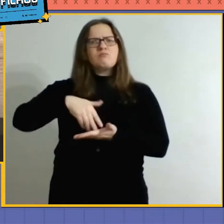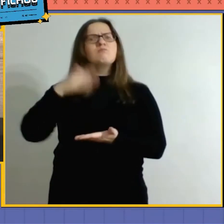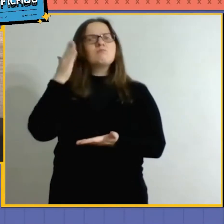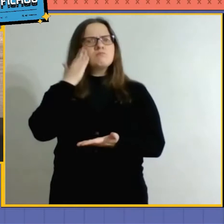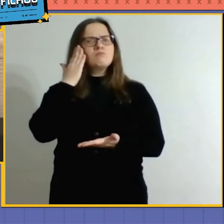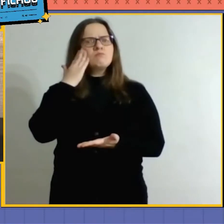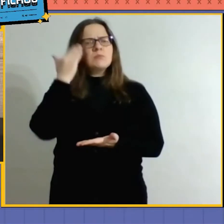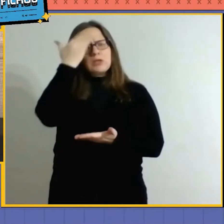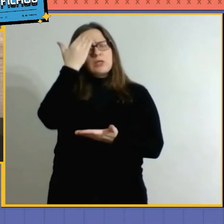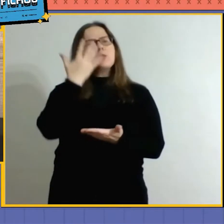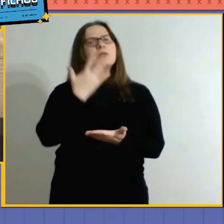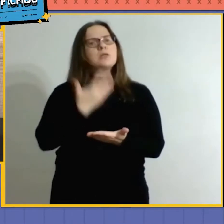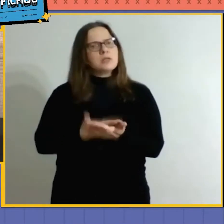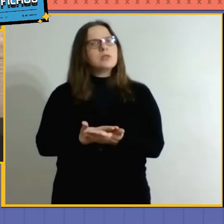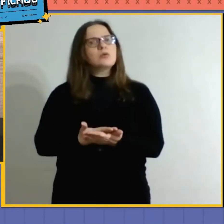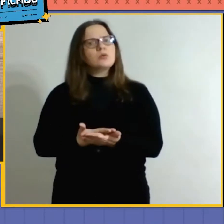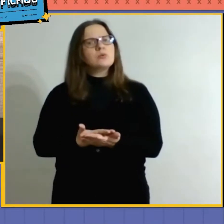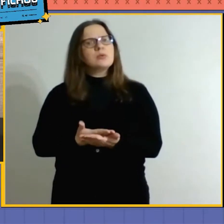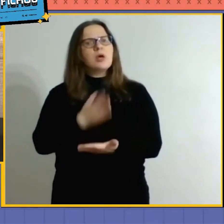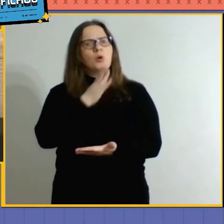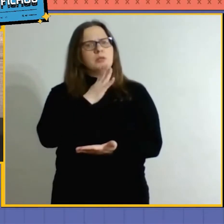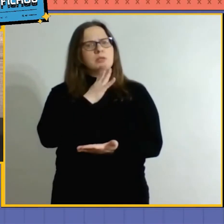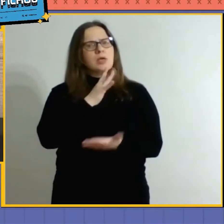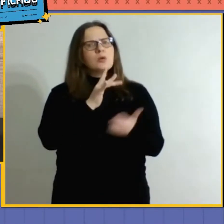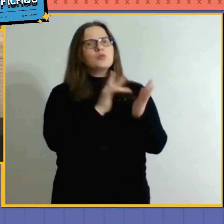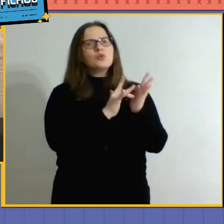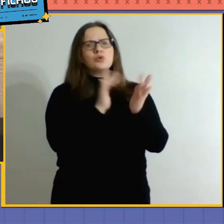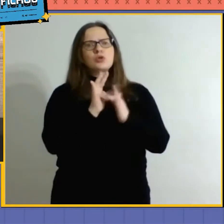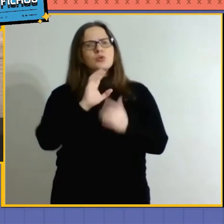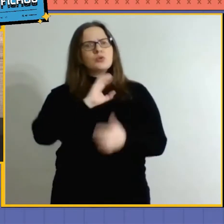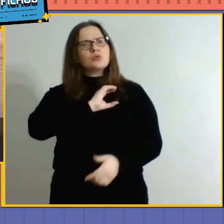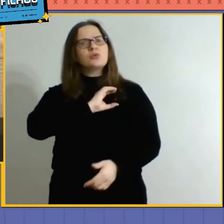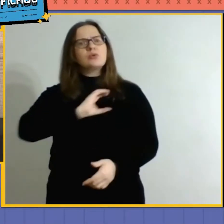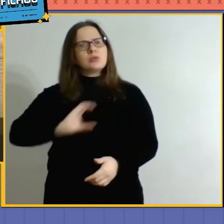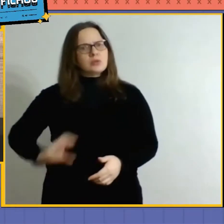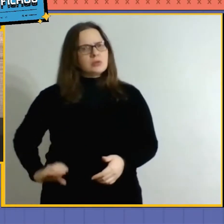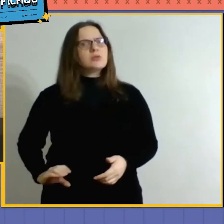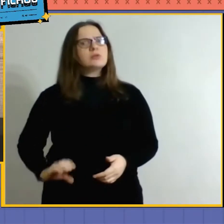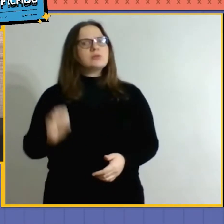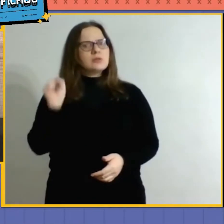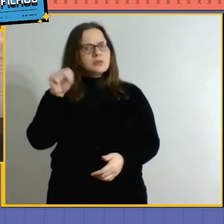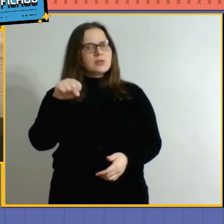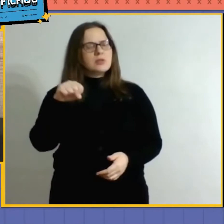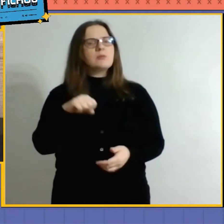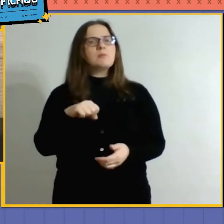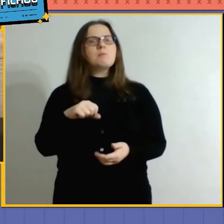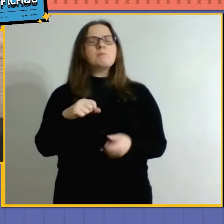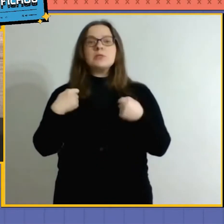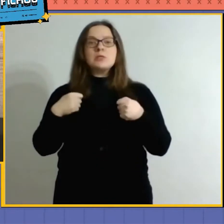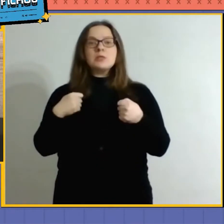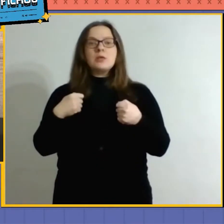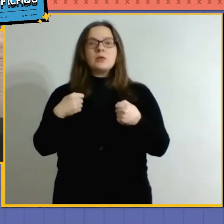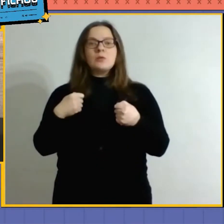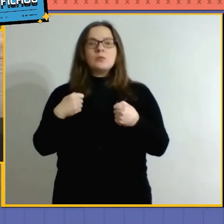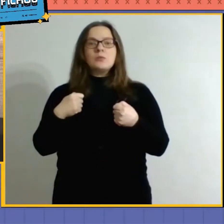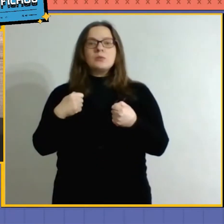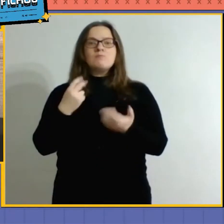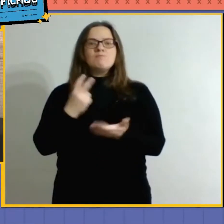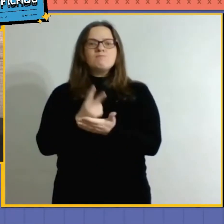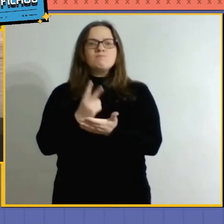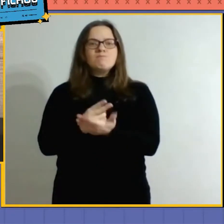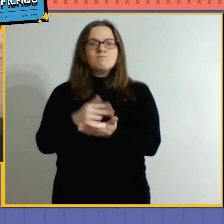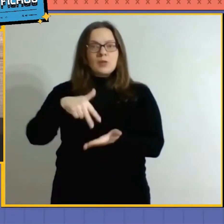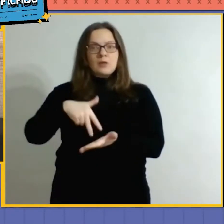nosso senhor nós sabemos que ele está conosco todo o tempo então vamos permanecer é porque se o